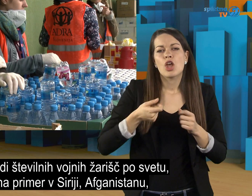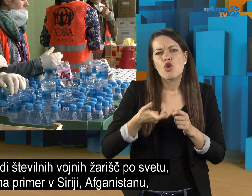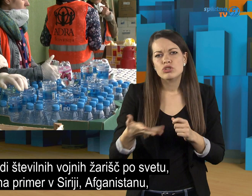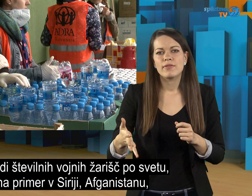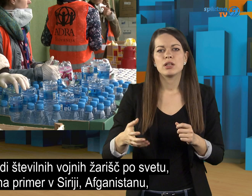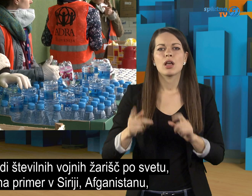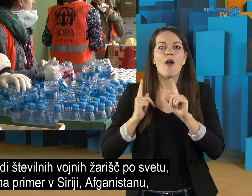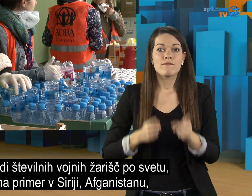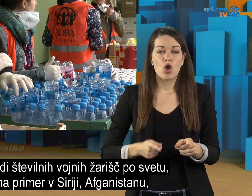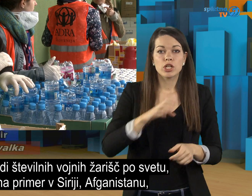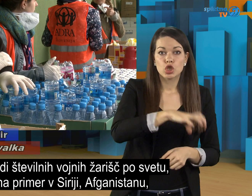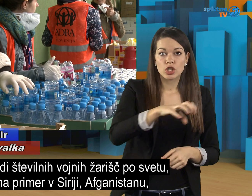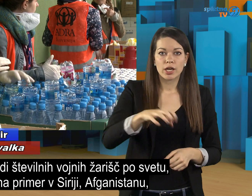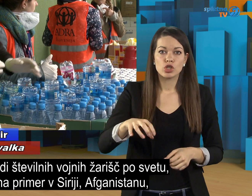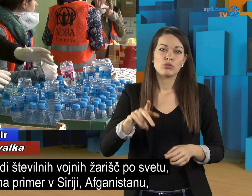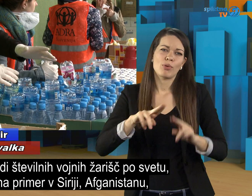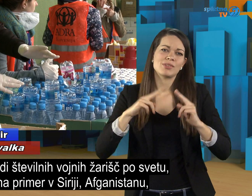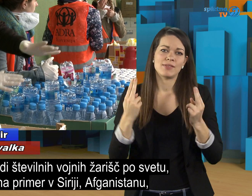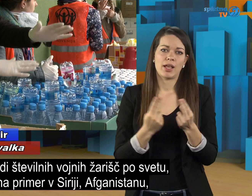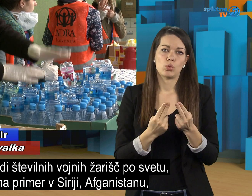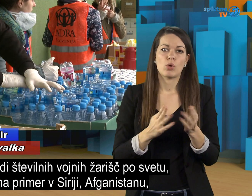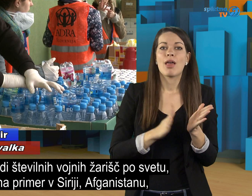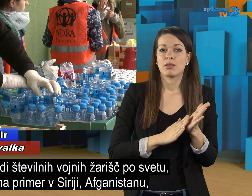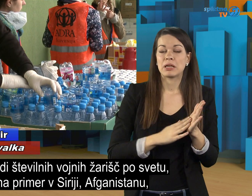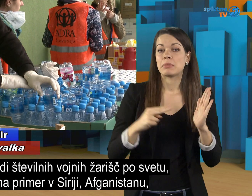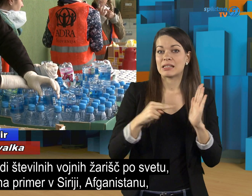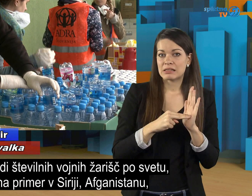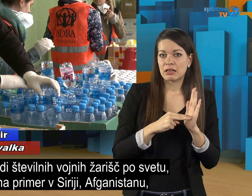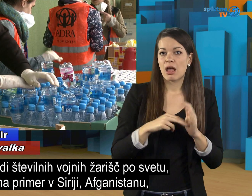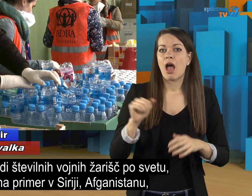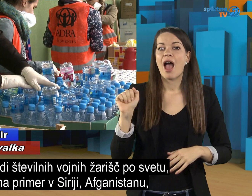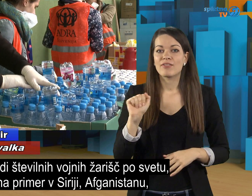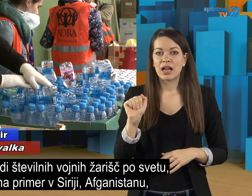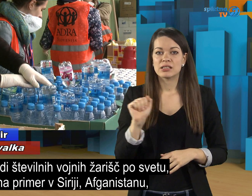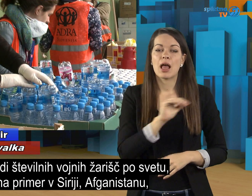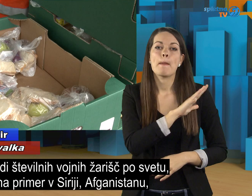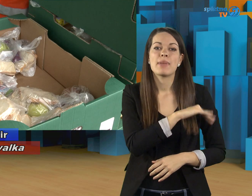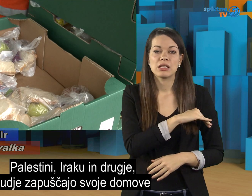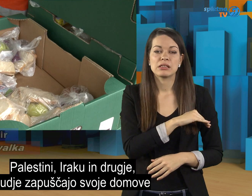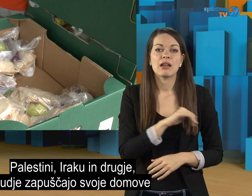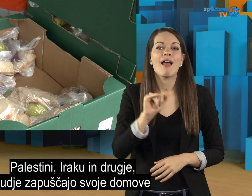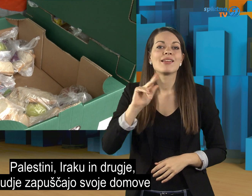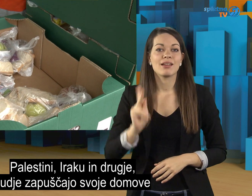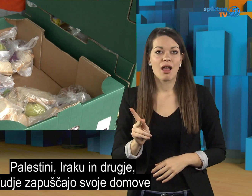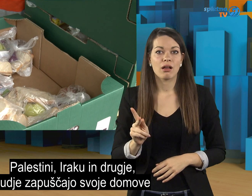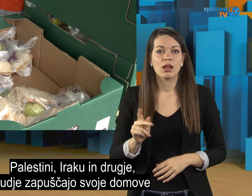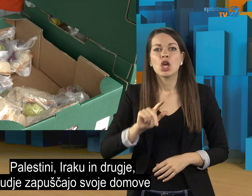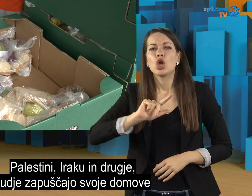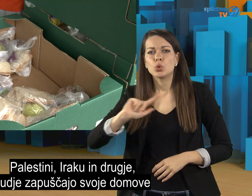Zaradi številnih vojnih žarišč po svetu, naprimer v Siriji, Afganistanu, Palestini, Iraku in drugje,